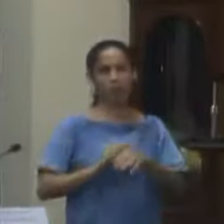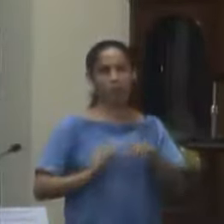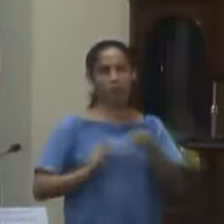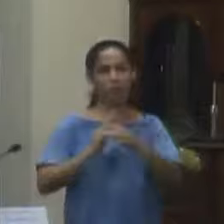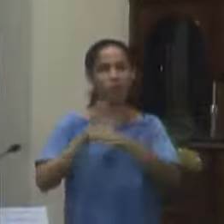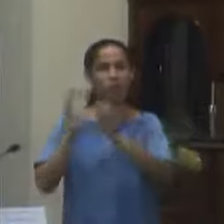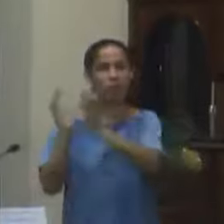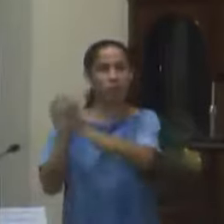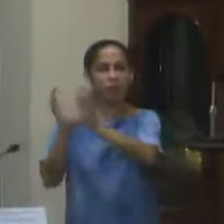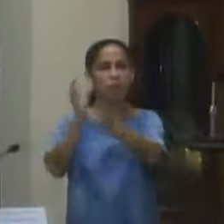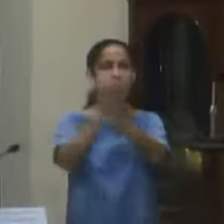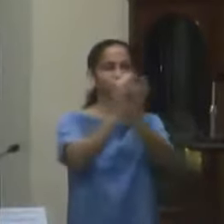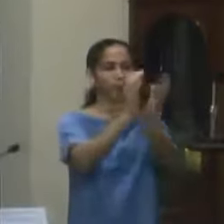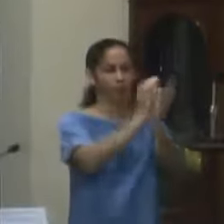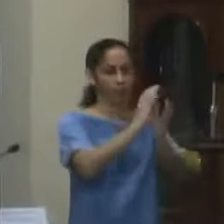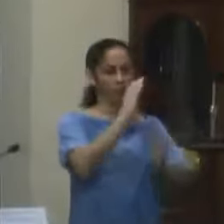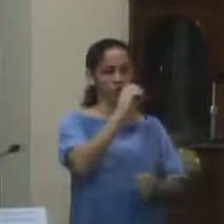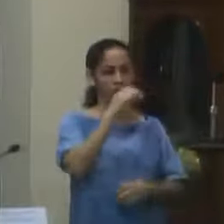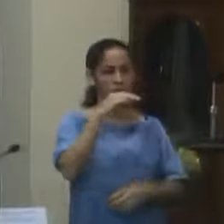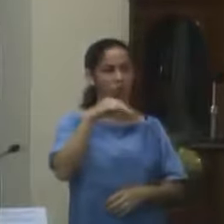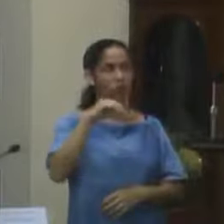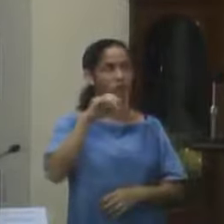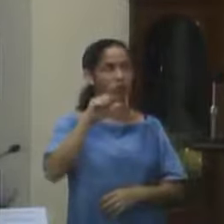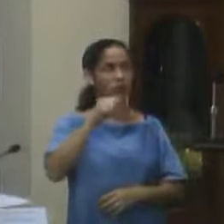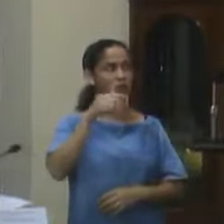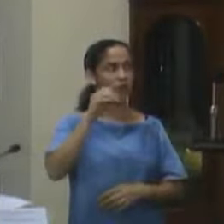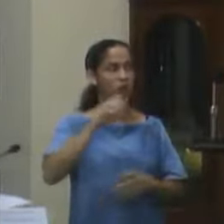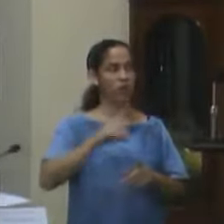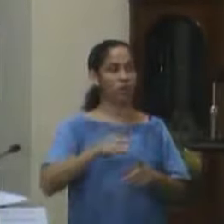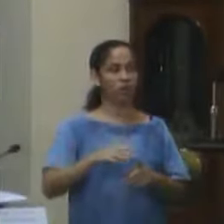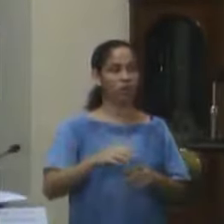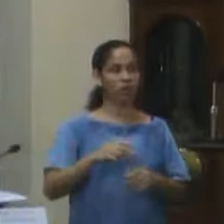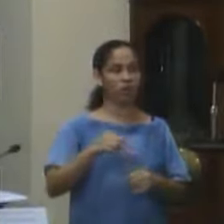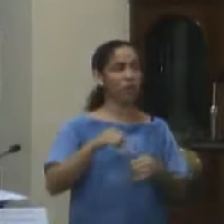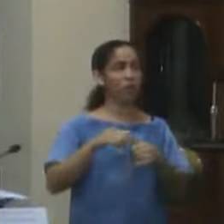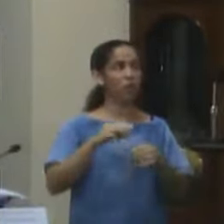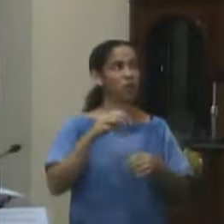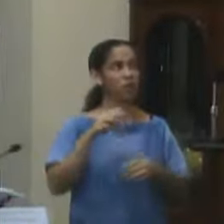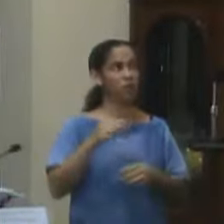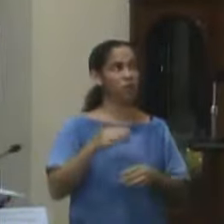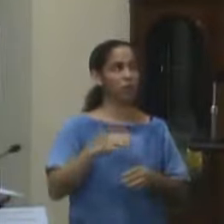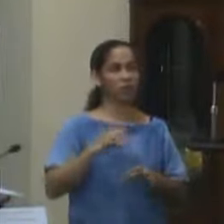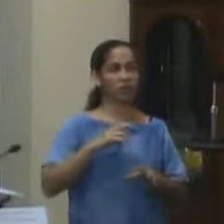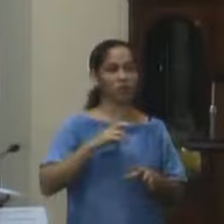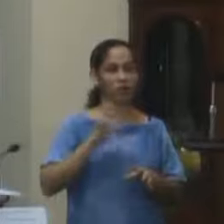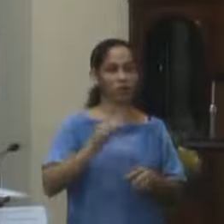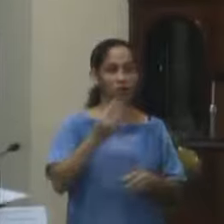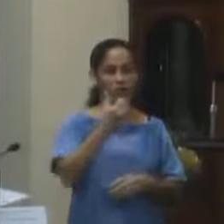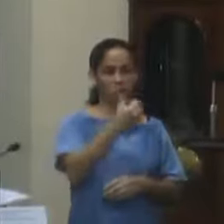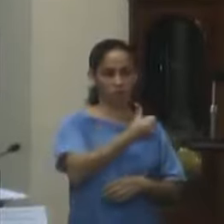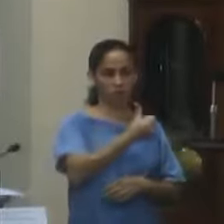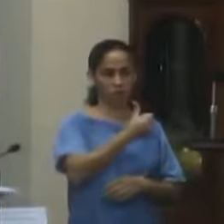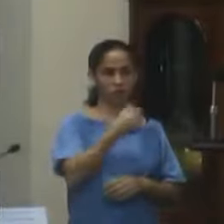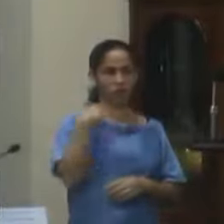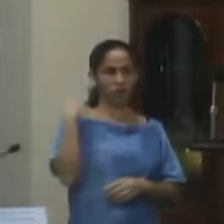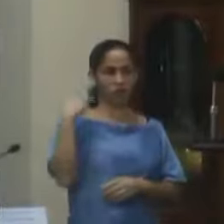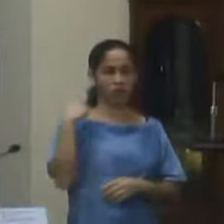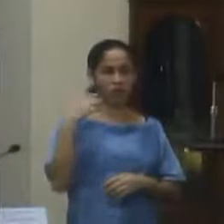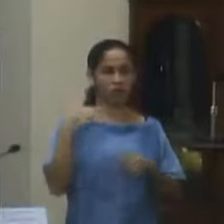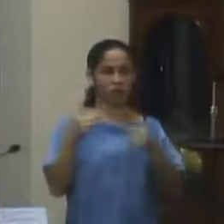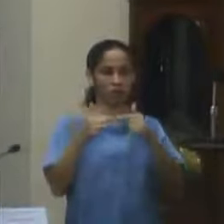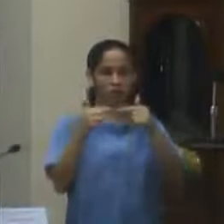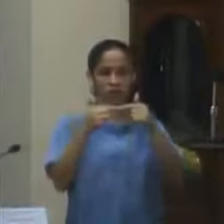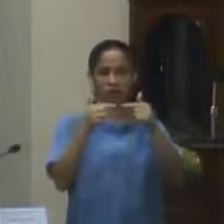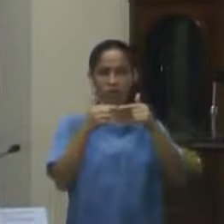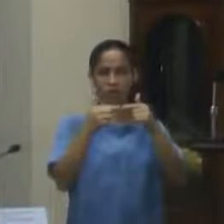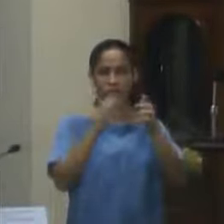pelas comissões, quer dizer, se passaram por duas comissões, tia Rose, ele já tem 6 vereadores que foram